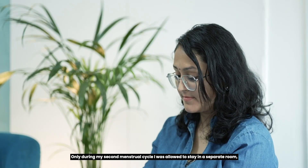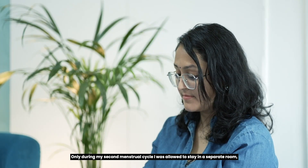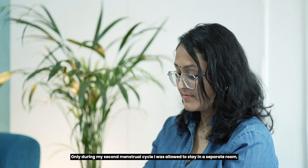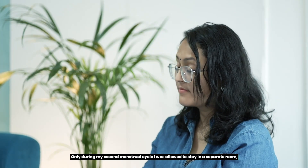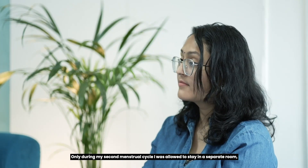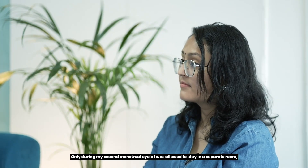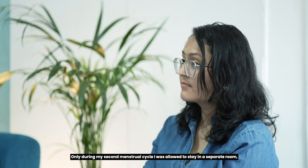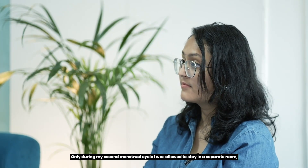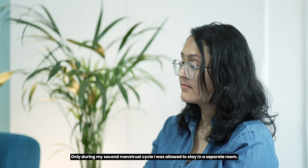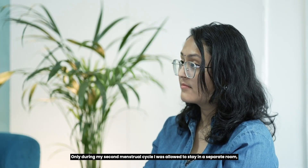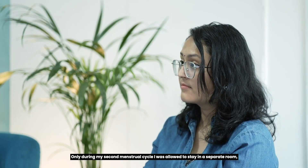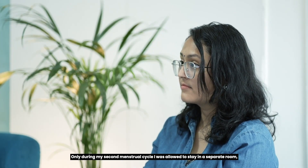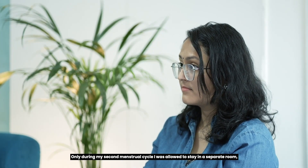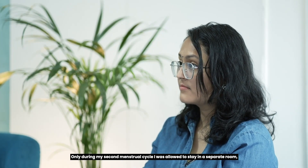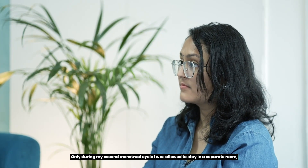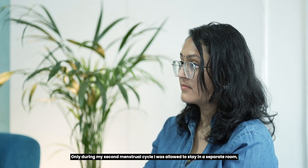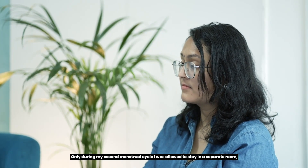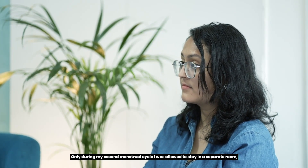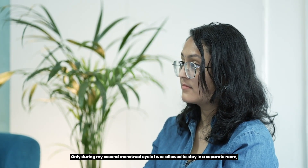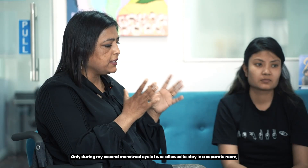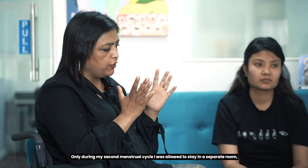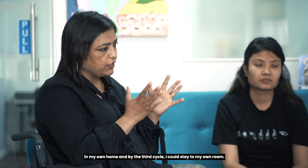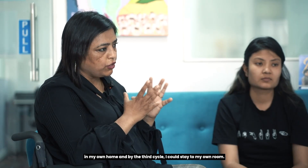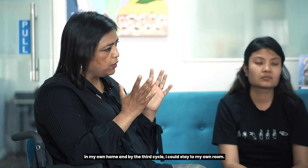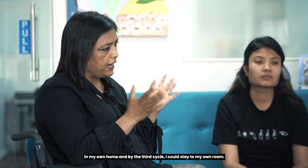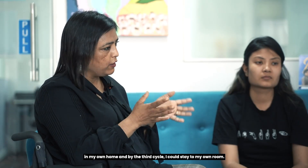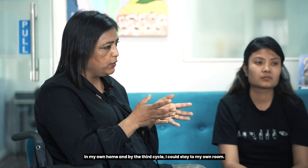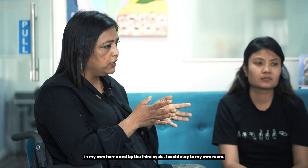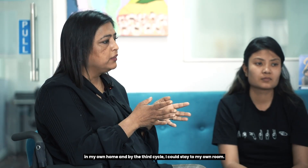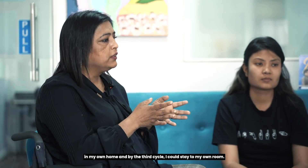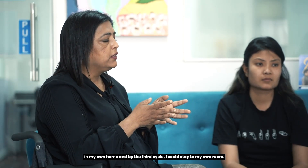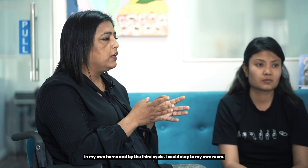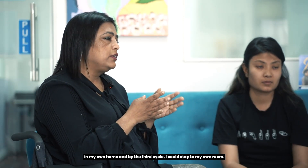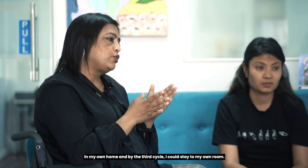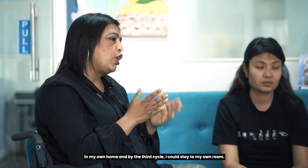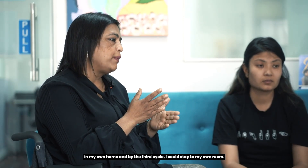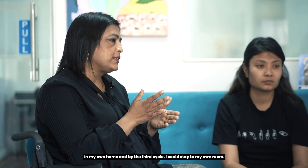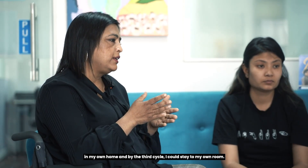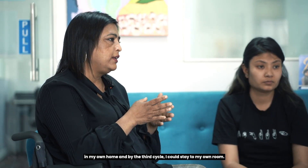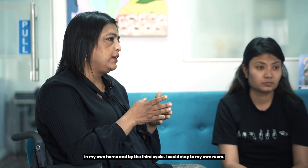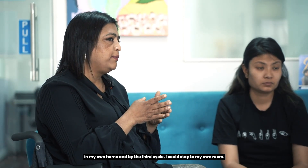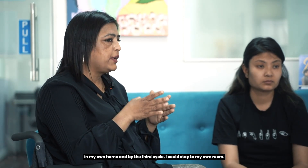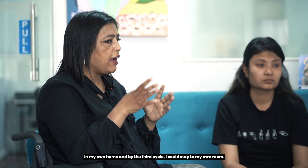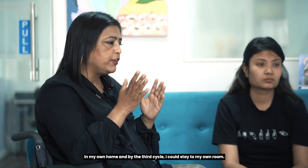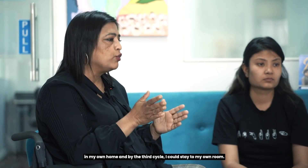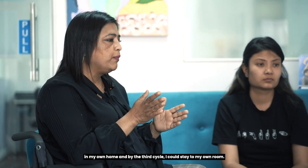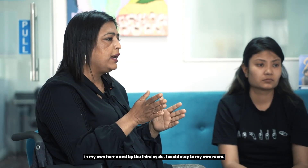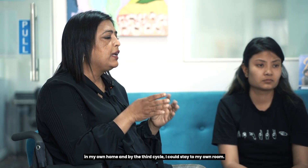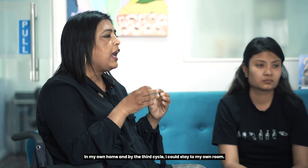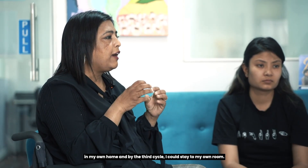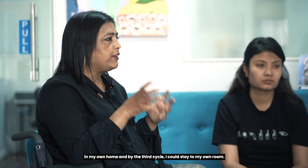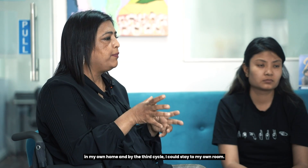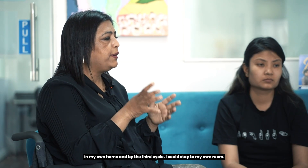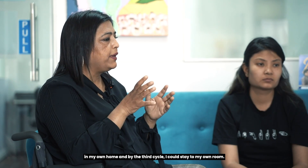घरमा चाहिँ अलिकति आफ्नै रुममा थर्ड चोटिबाट सेकेन्डमा चाहिँ एउटा सटरमा राख्नुभयो अनि थर्डमा चाहिँ बाट आफ्नै